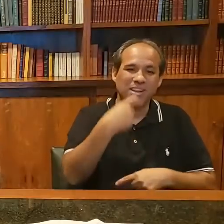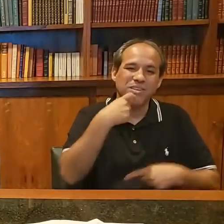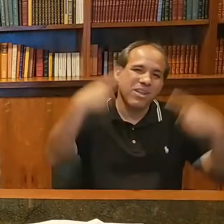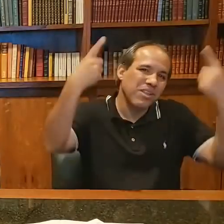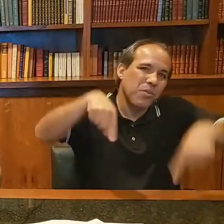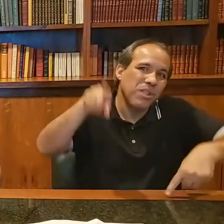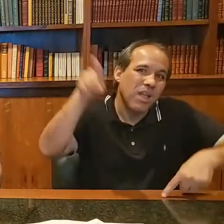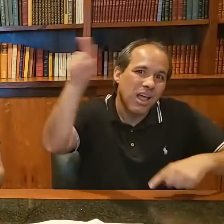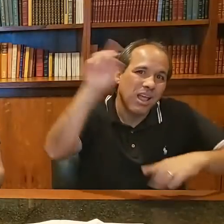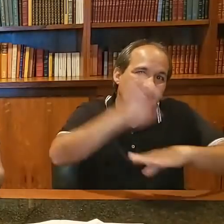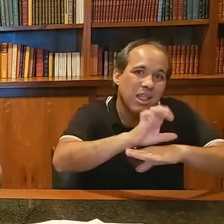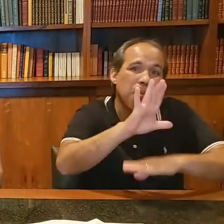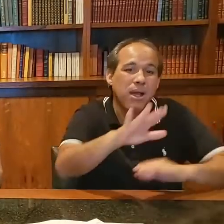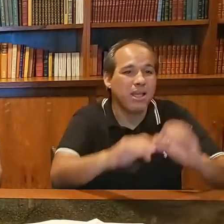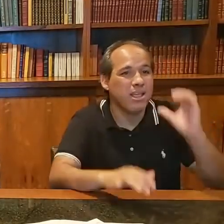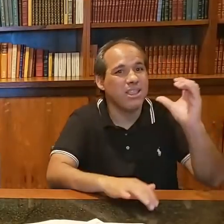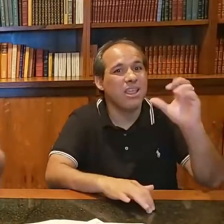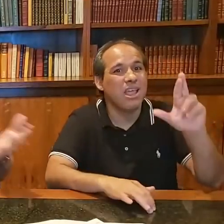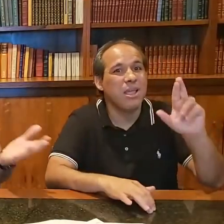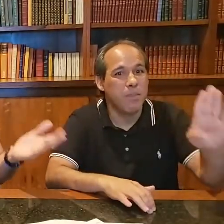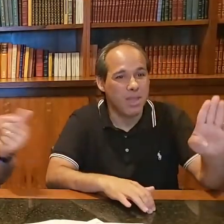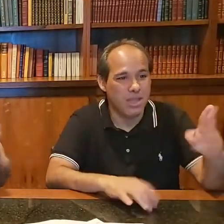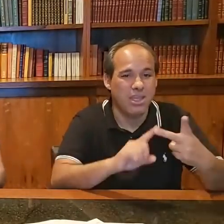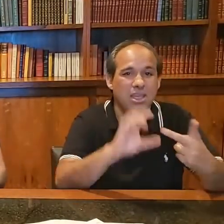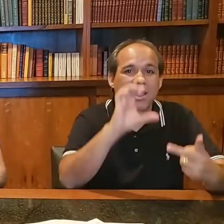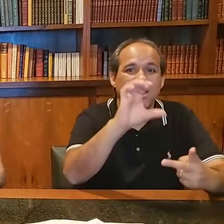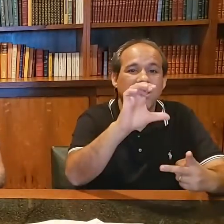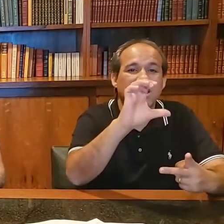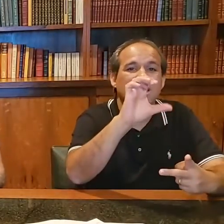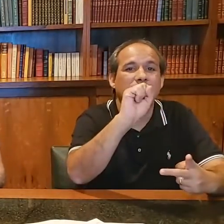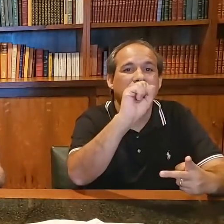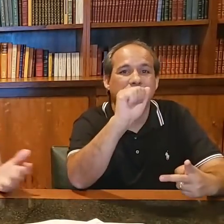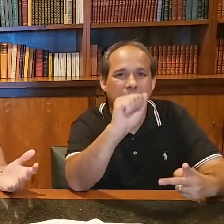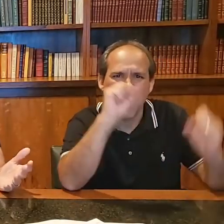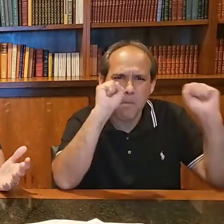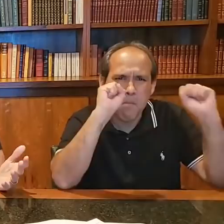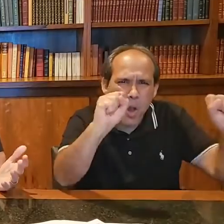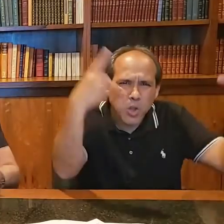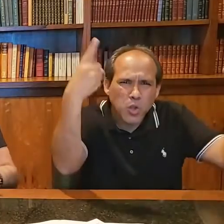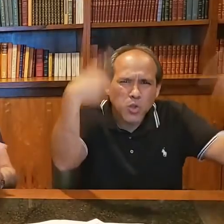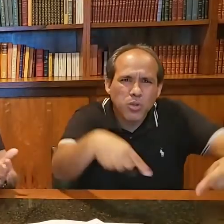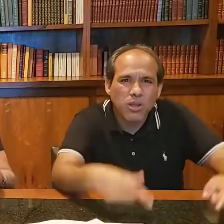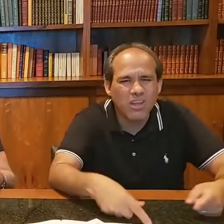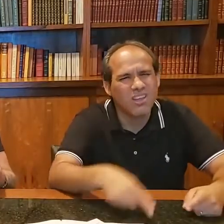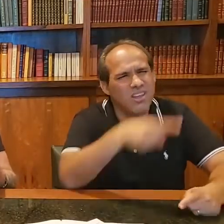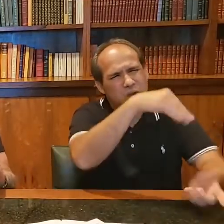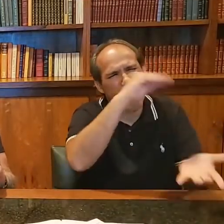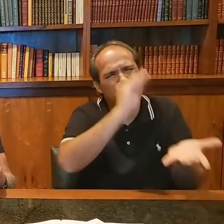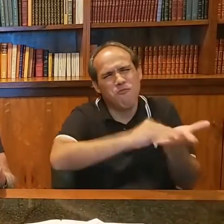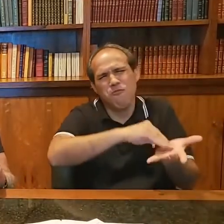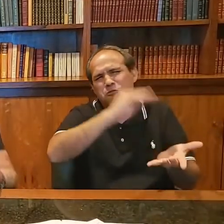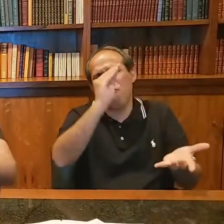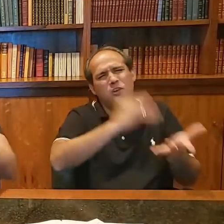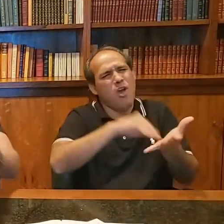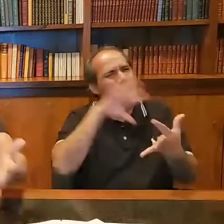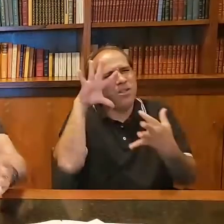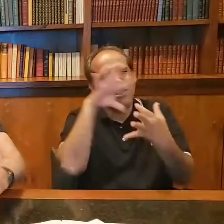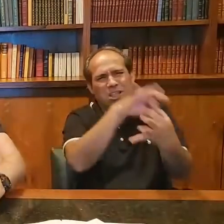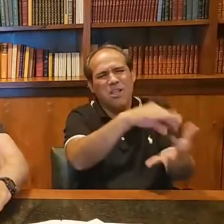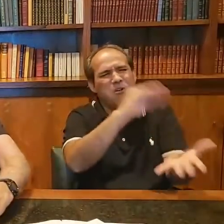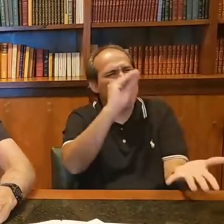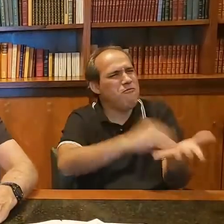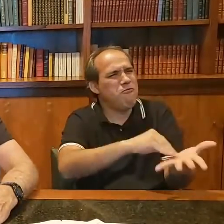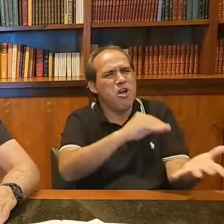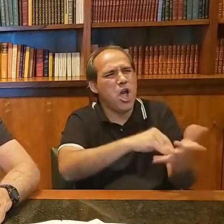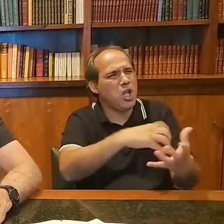o CRB, o CSA, pode jogar. É, falta coerência, falta caráter